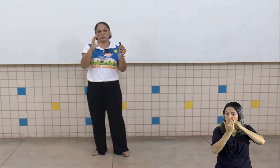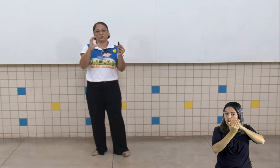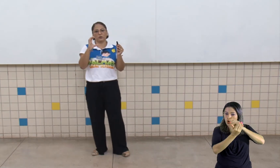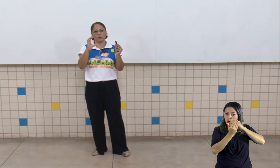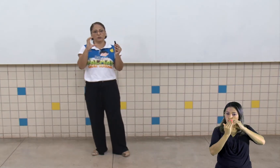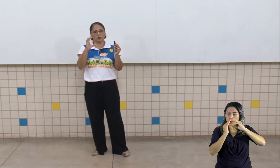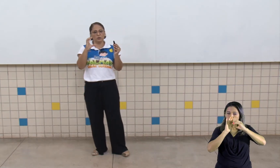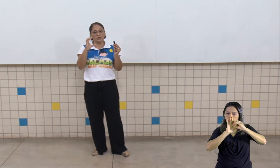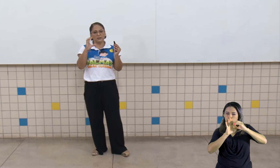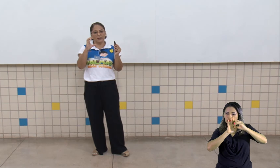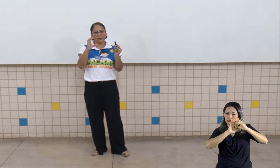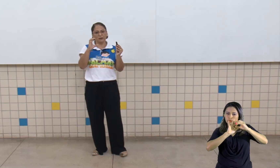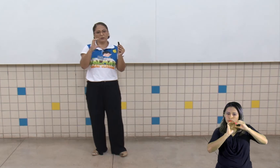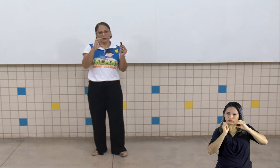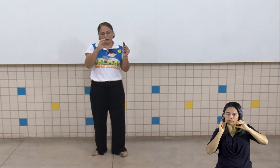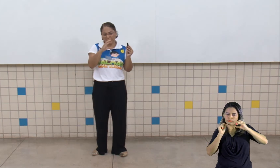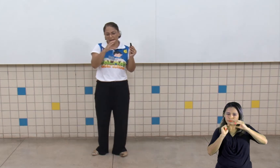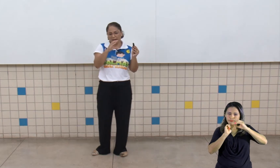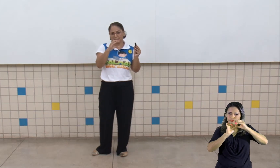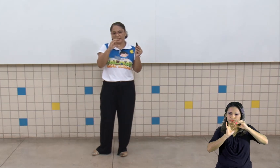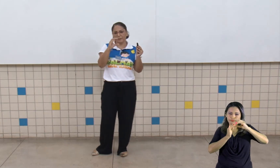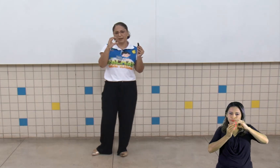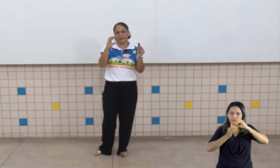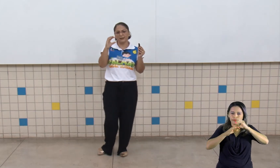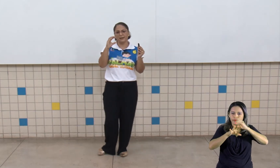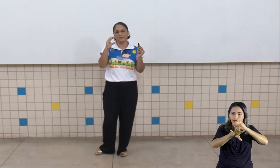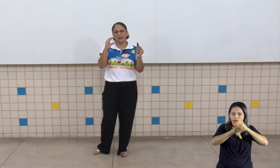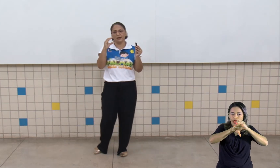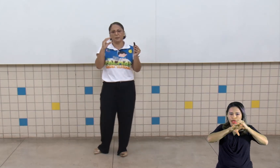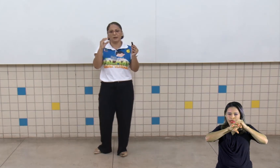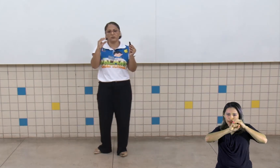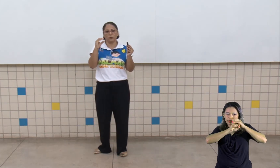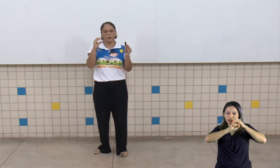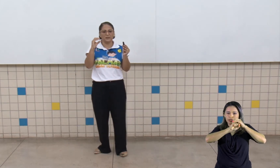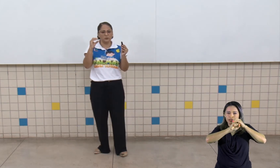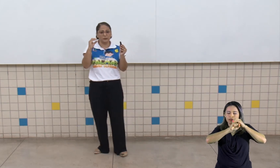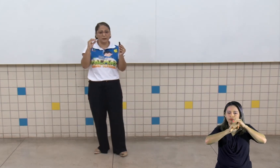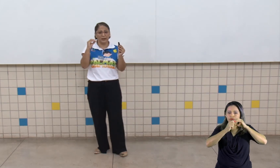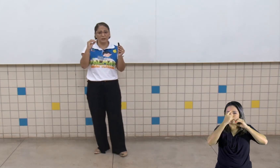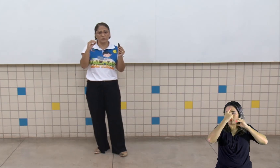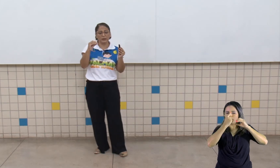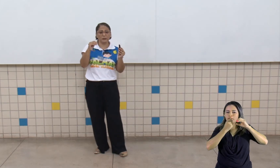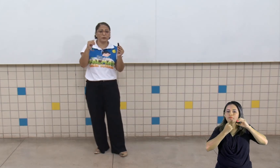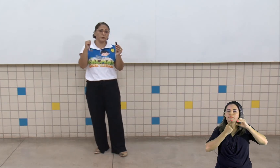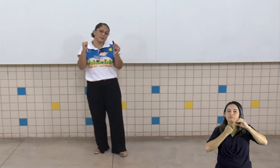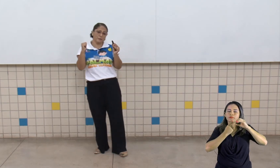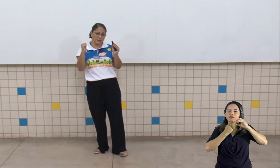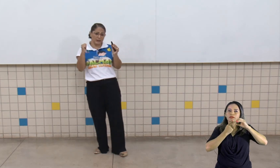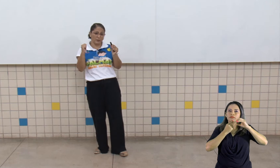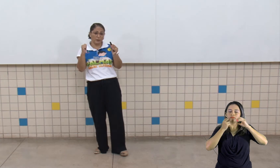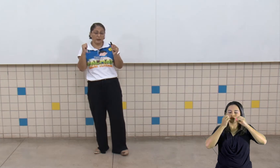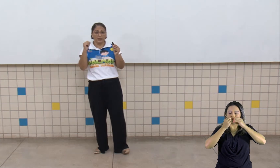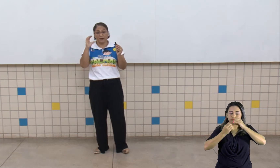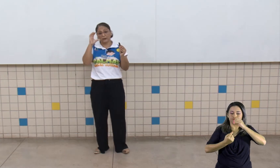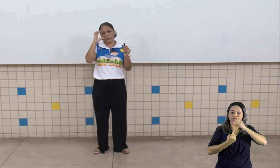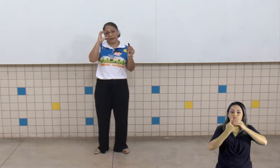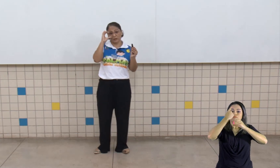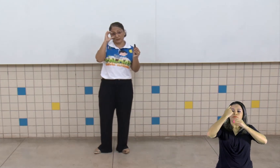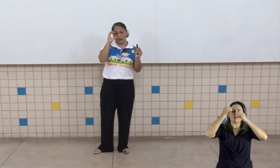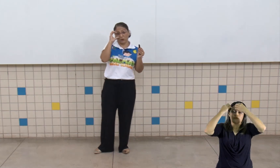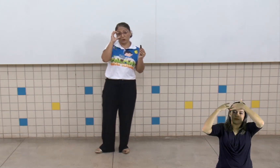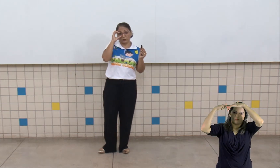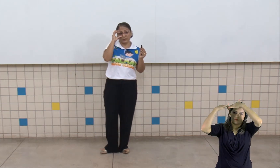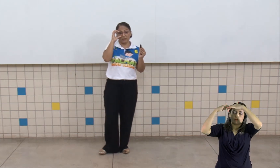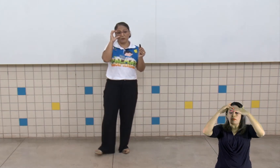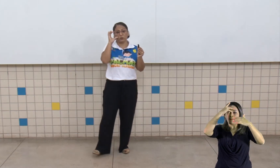nosso nervo óptico consegue receber essa imagem com mais propriedade para ele poder passar para o cérebro. Então, quem